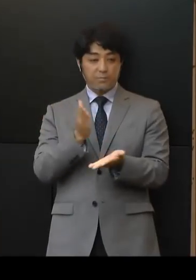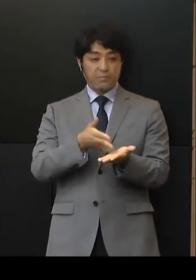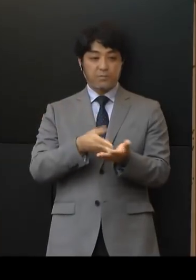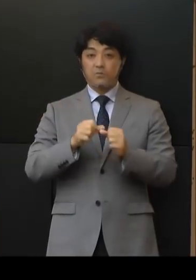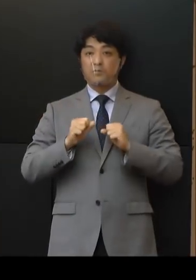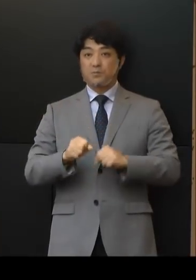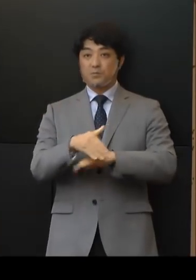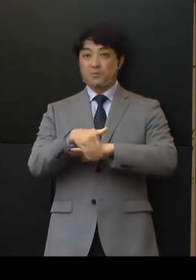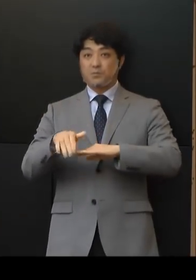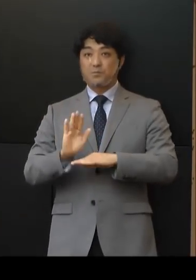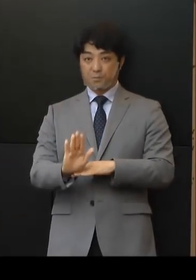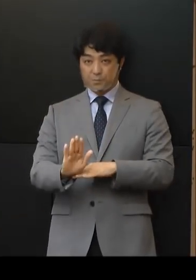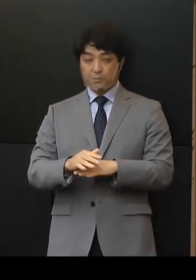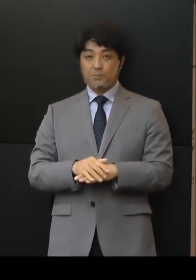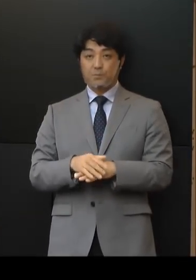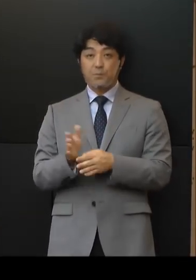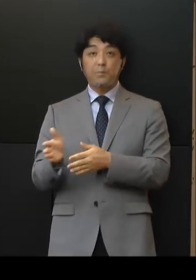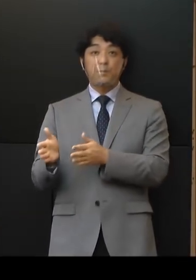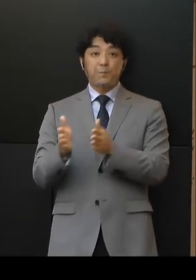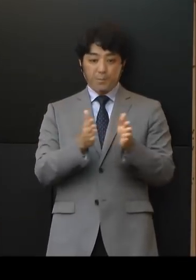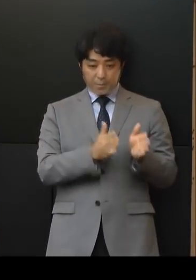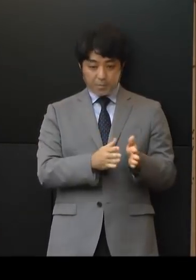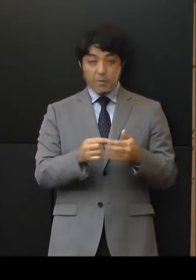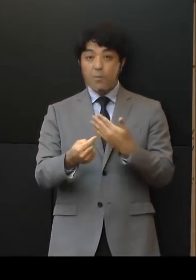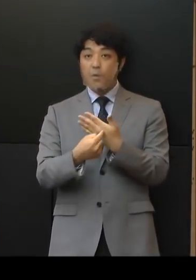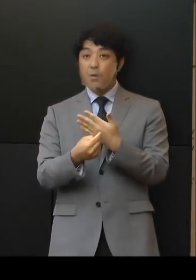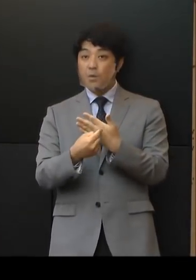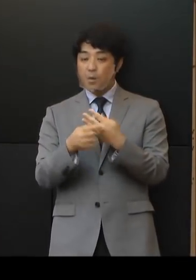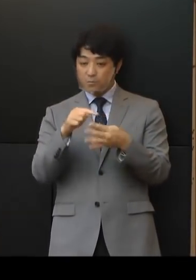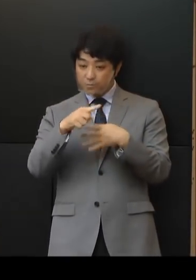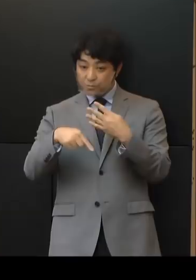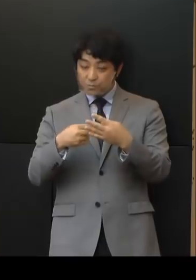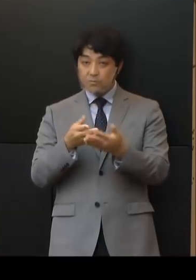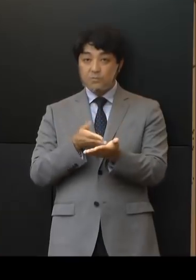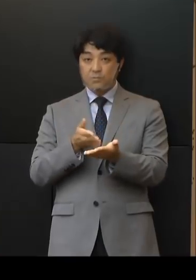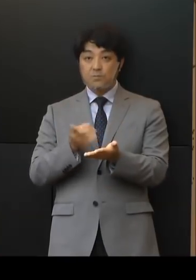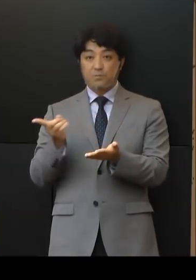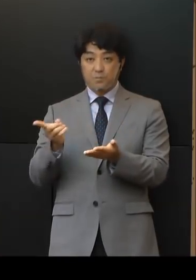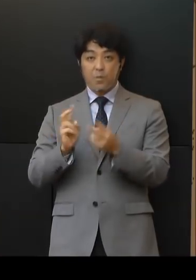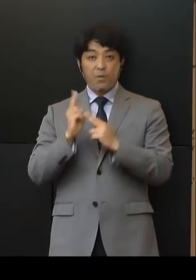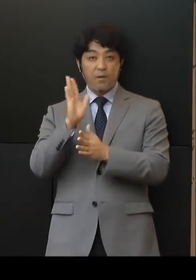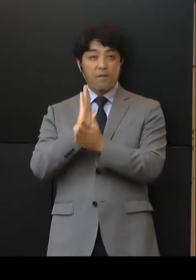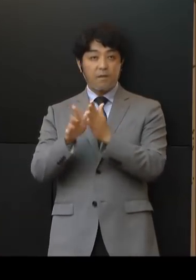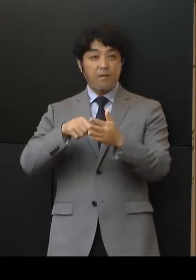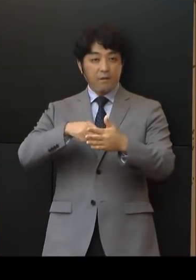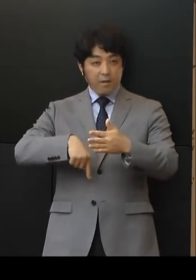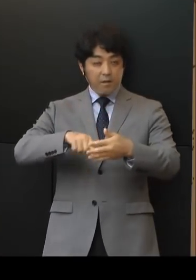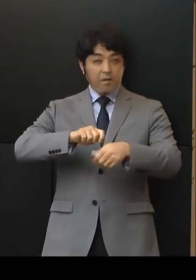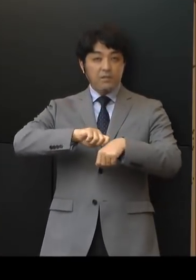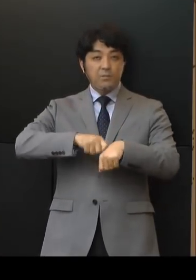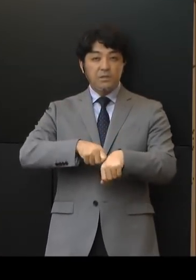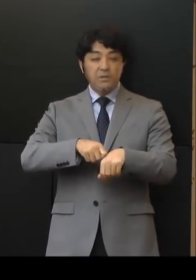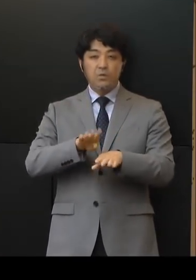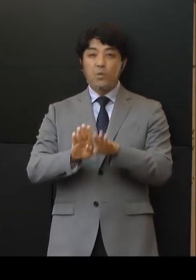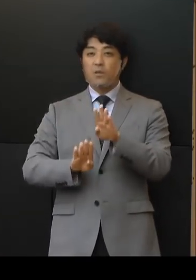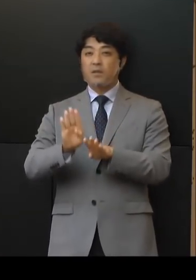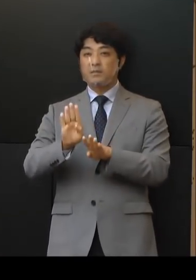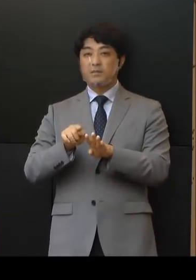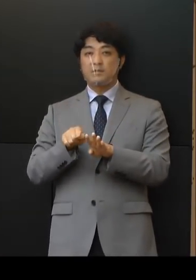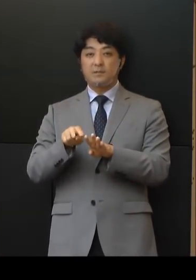ず医療に関する主なポイントを申し上げます。沖縄県の厳しい感染拡大状況に鑑